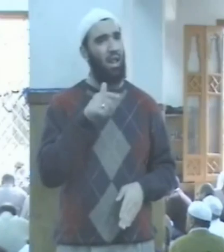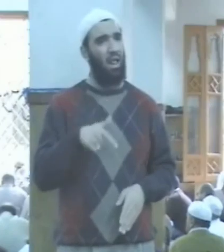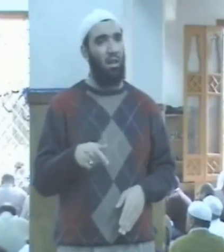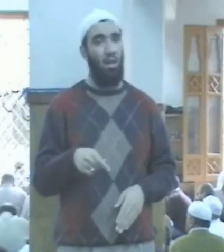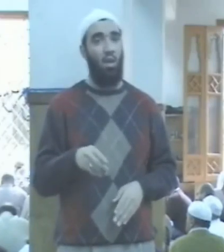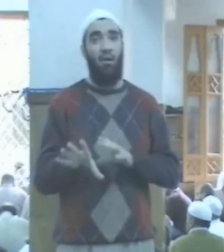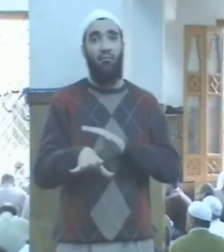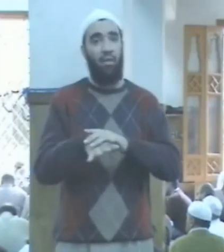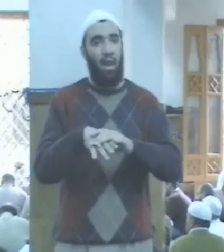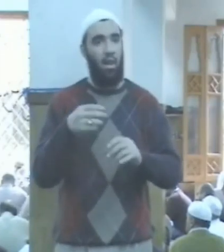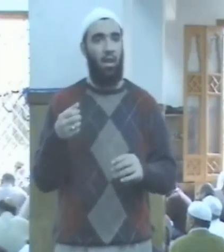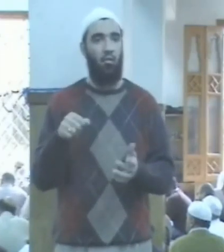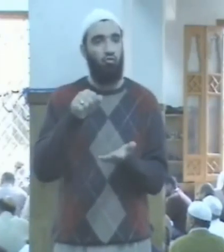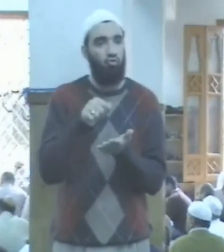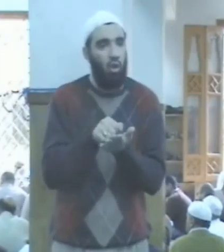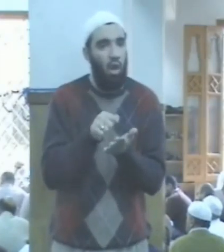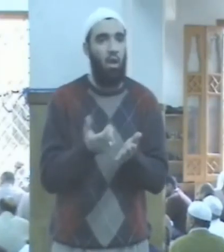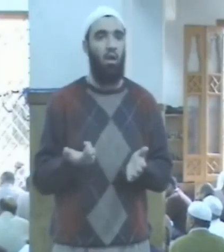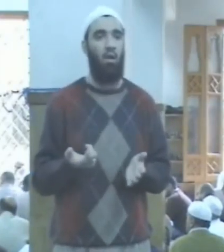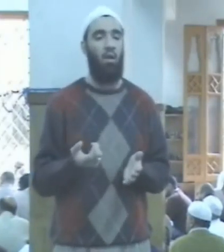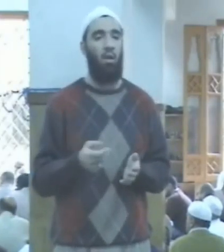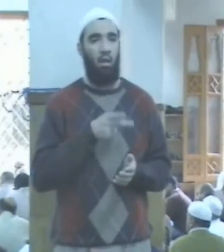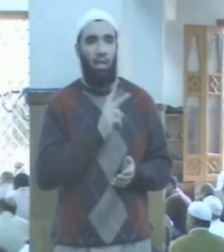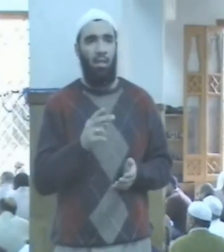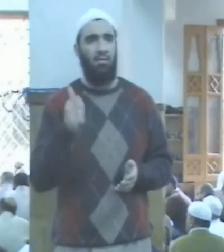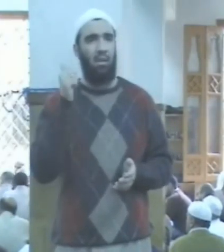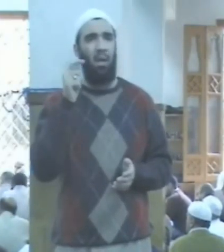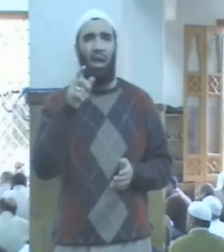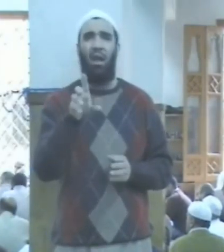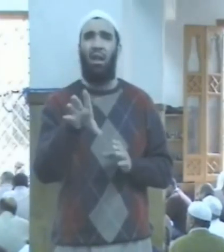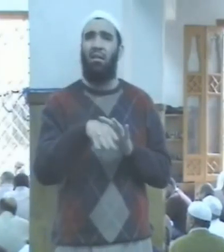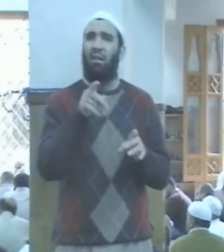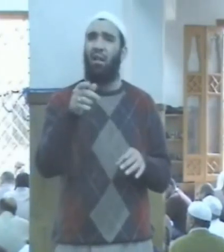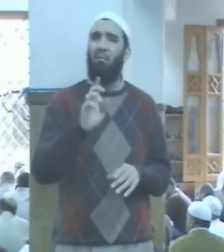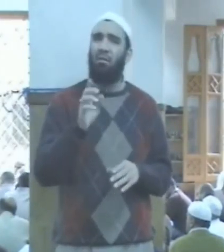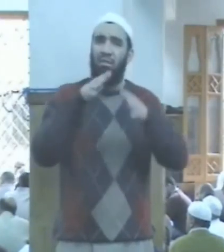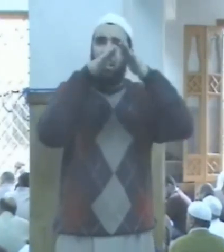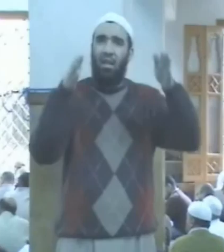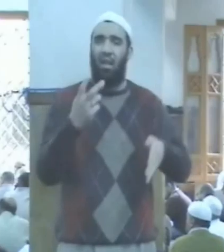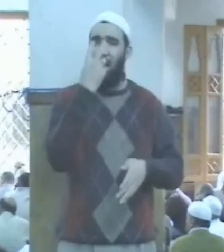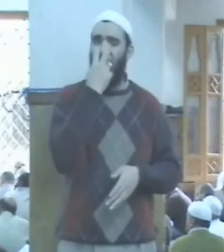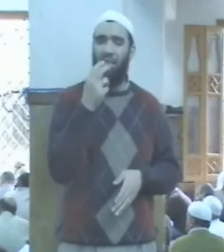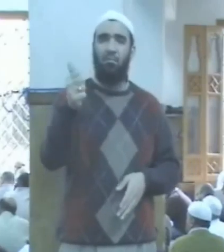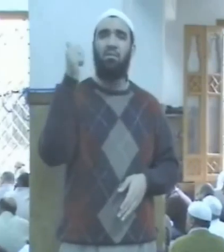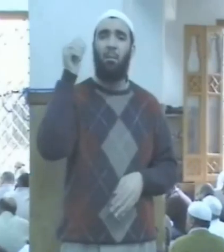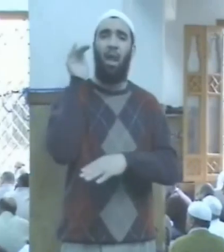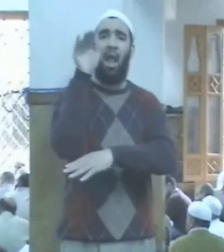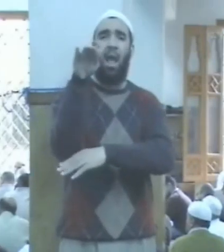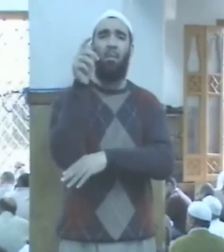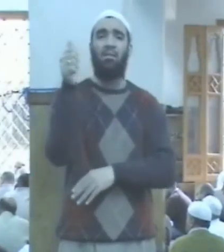ومع ذلك أنهم ينكرون استمرار هذا الدين وصلاحيته